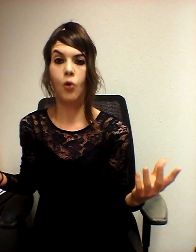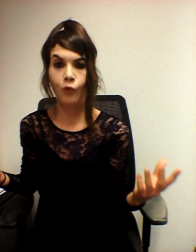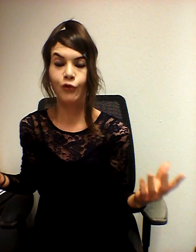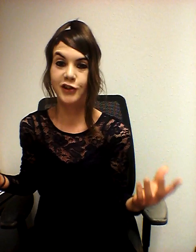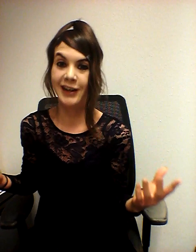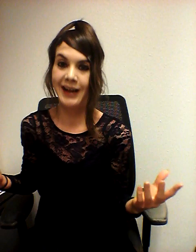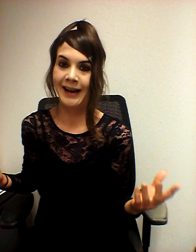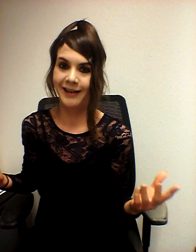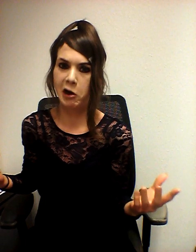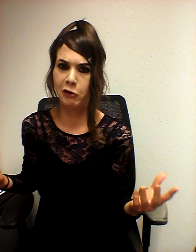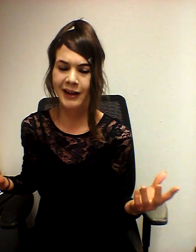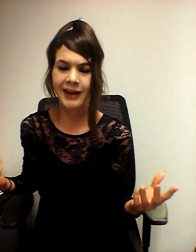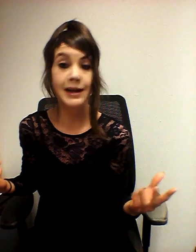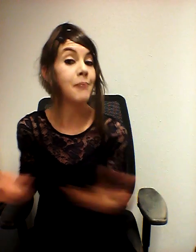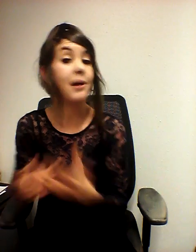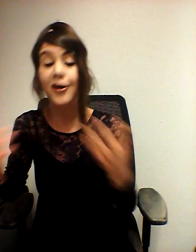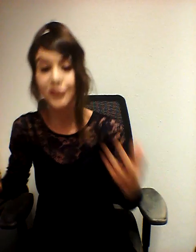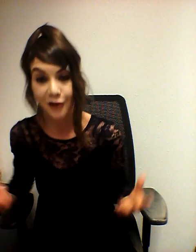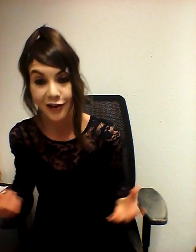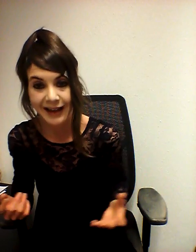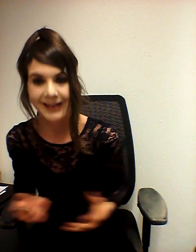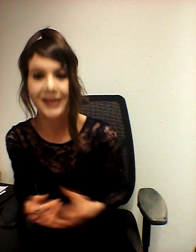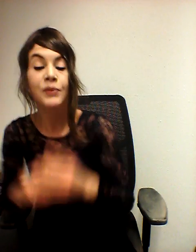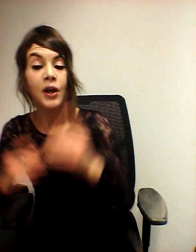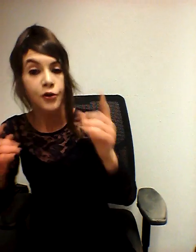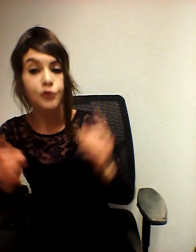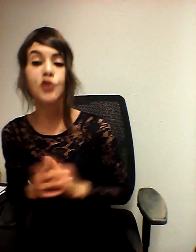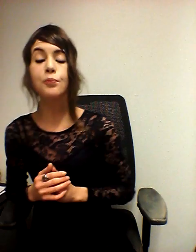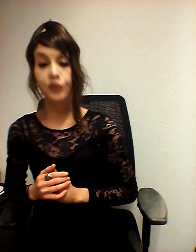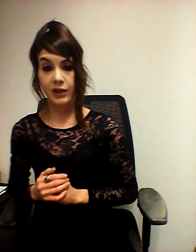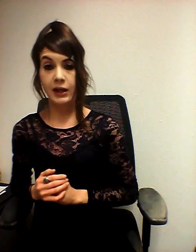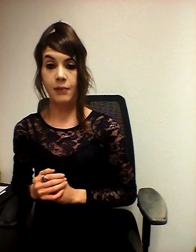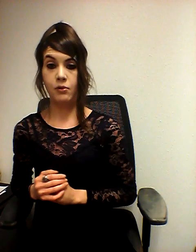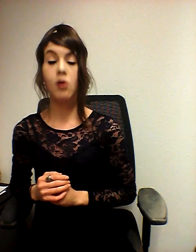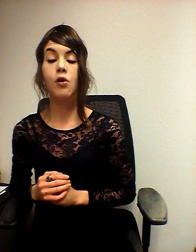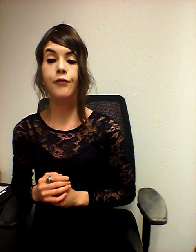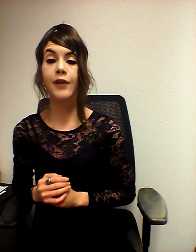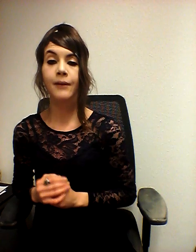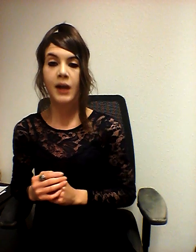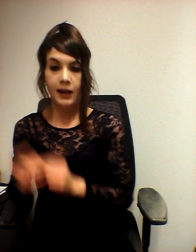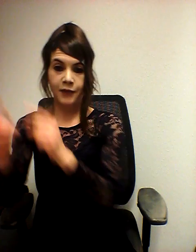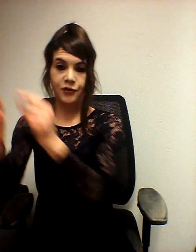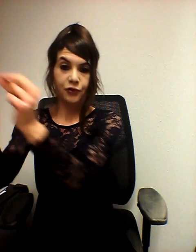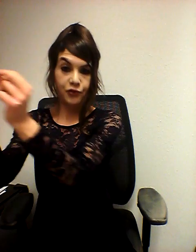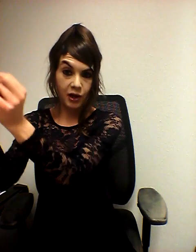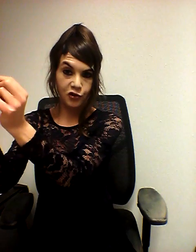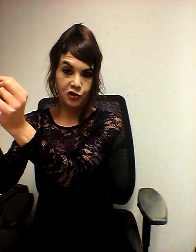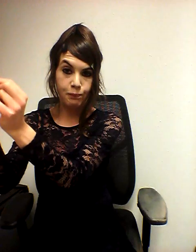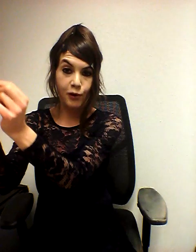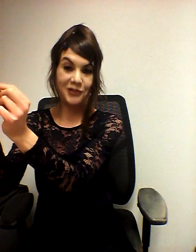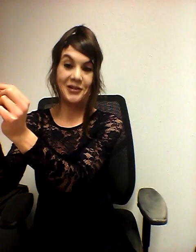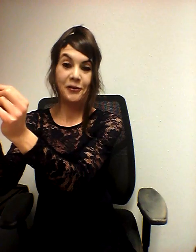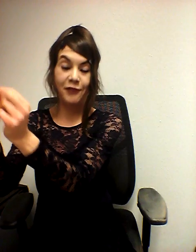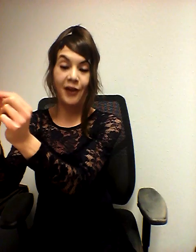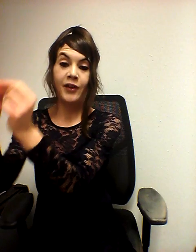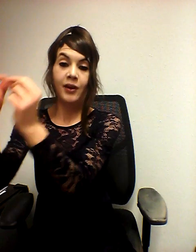Ondanks je lage calorieinname alsnog laag dus moeten we het gaan hebben over het transport van